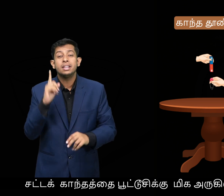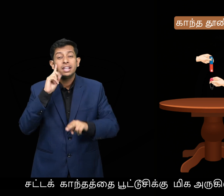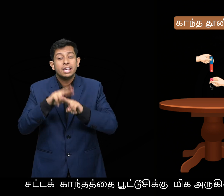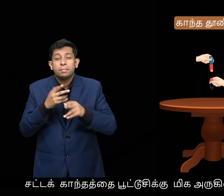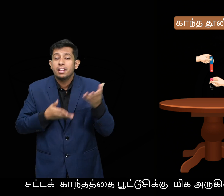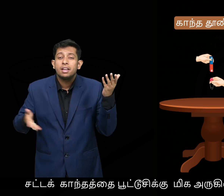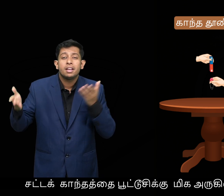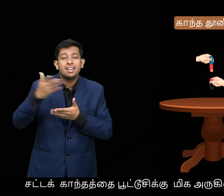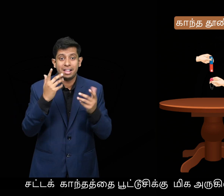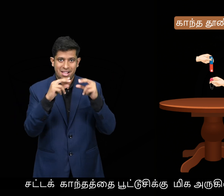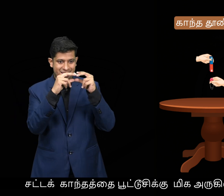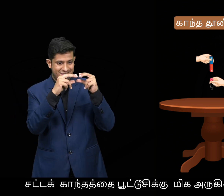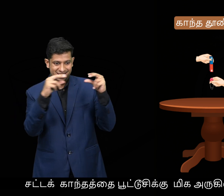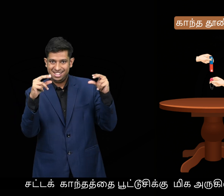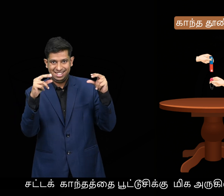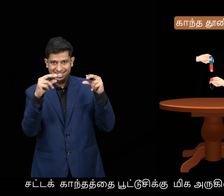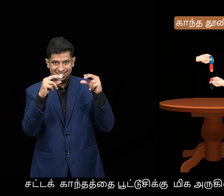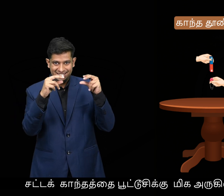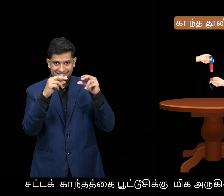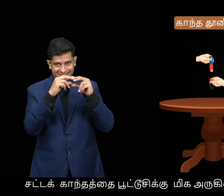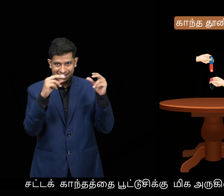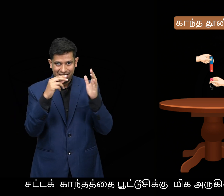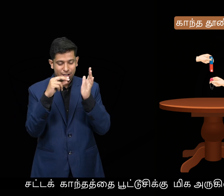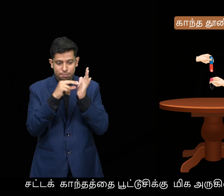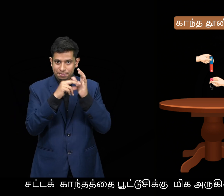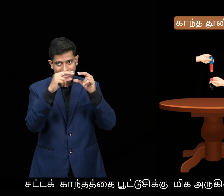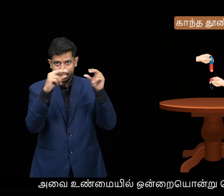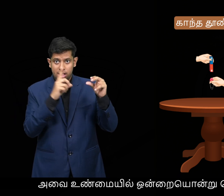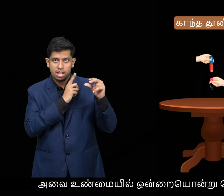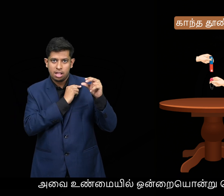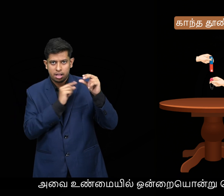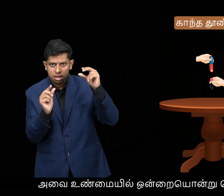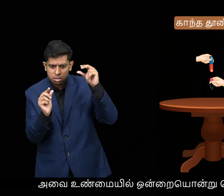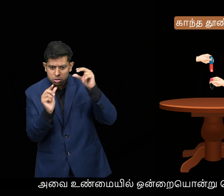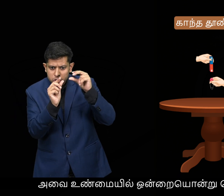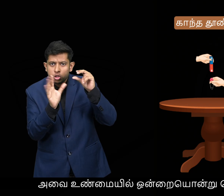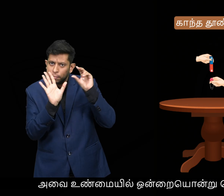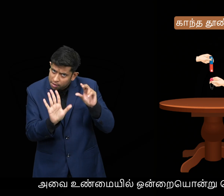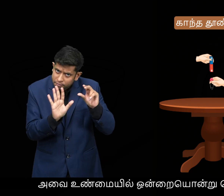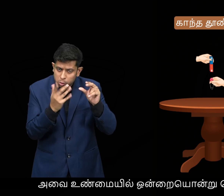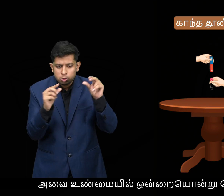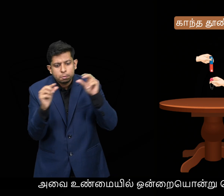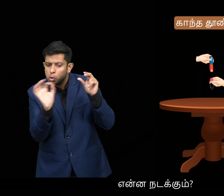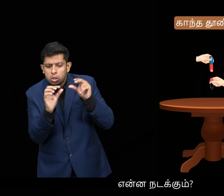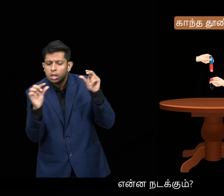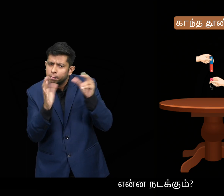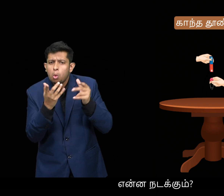சட்ட காந்தத்தை பூட்டூசிக்கு மிக அருகில் வைத்தால் அவை உண்மையில் ஒன்றையொன்று தொடாமல் என்ன